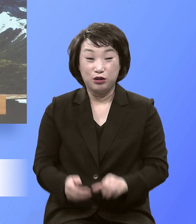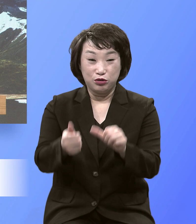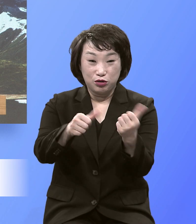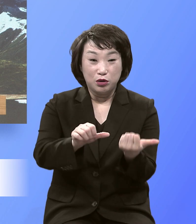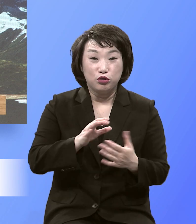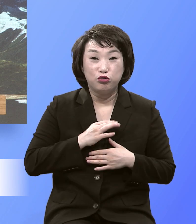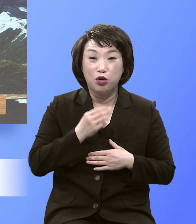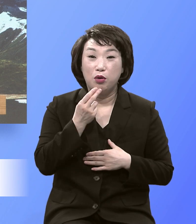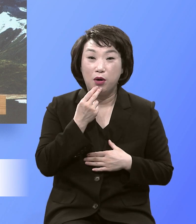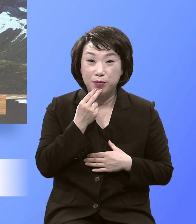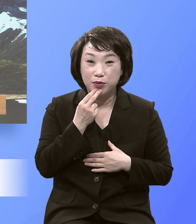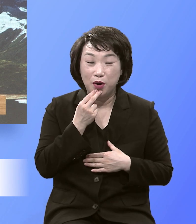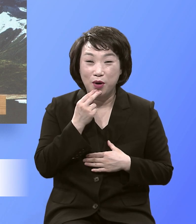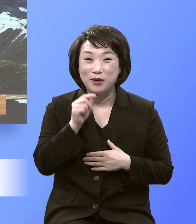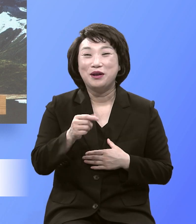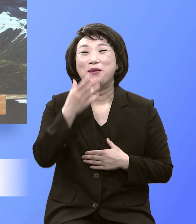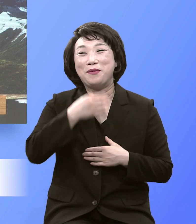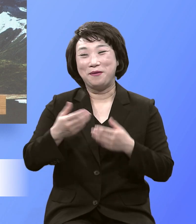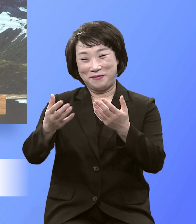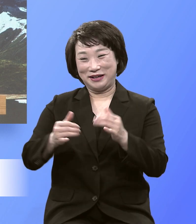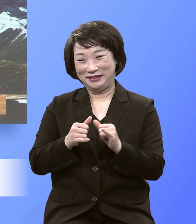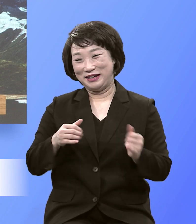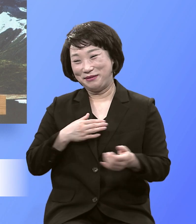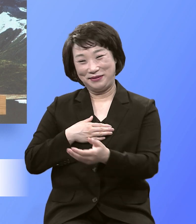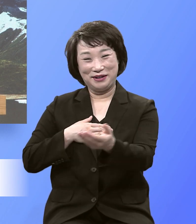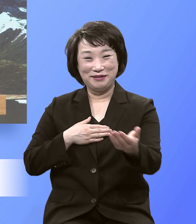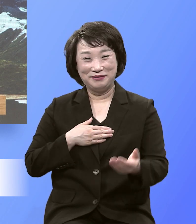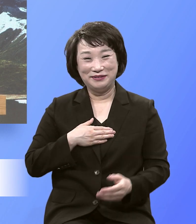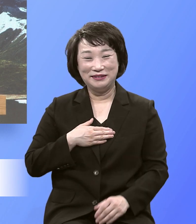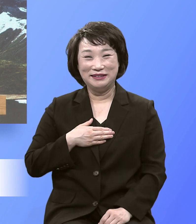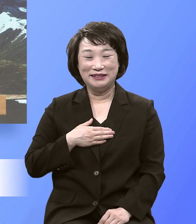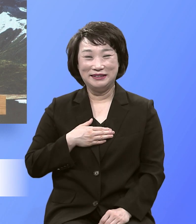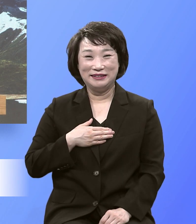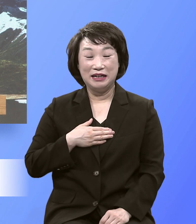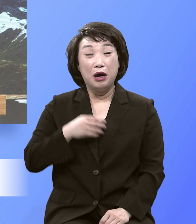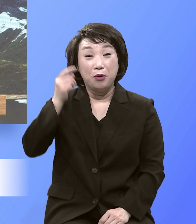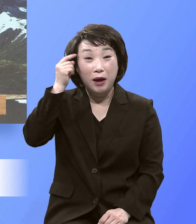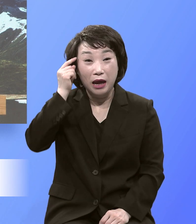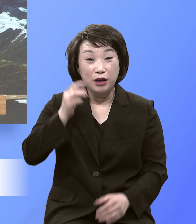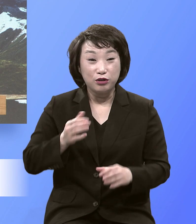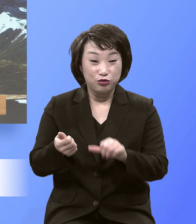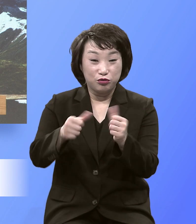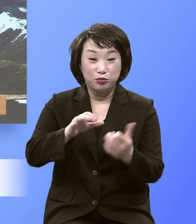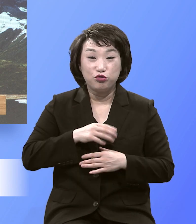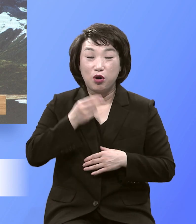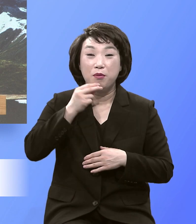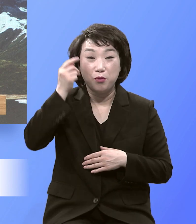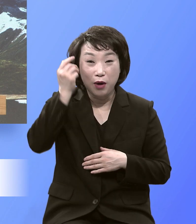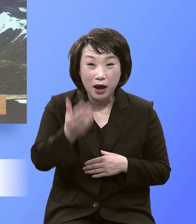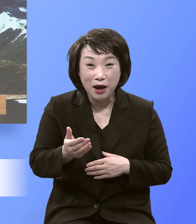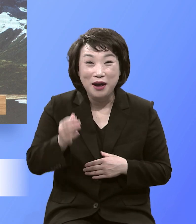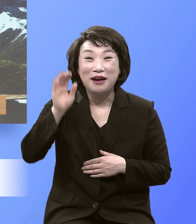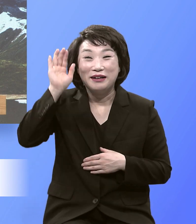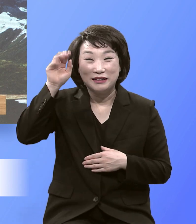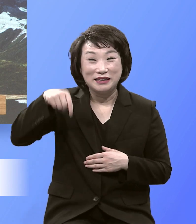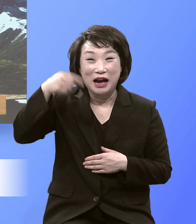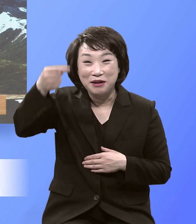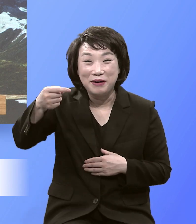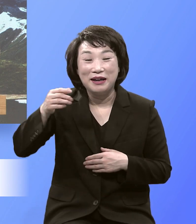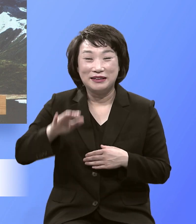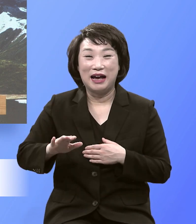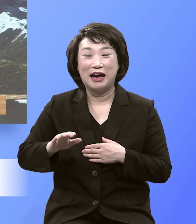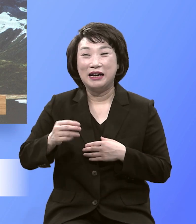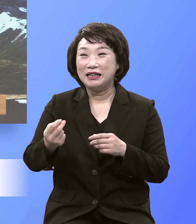죽음이 두렵지 않다면 이보다 복받은 사람이 어디 있어요? 왜 두렵지 않느냐? 내일에 또 하나의 영원히